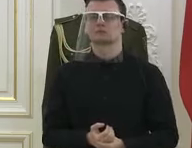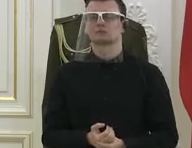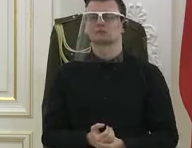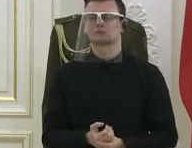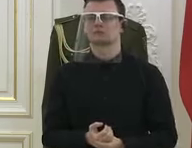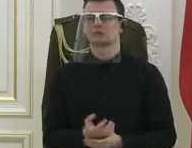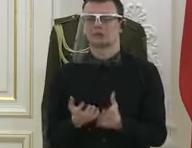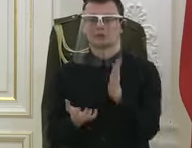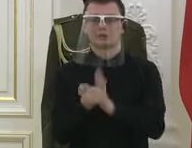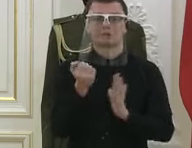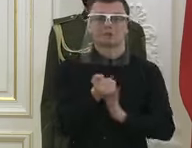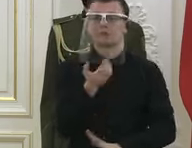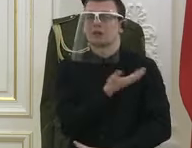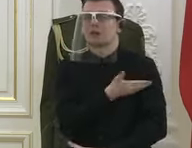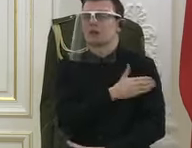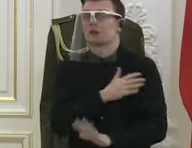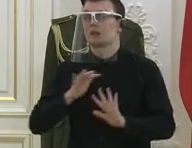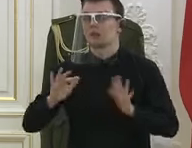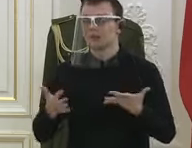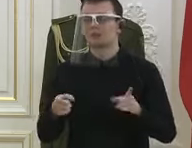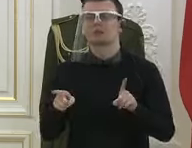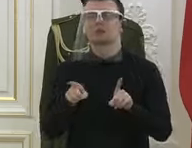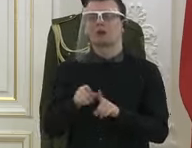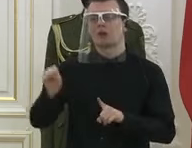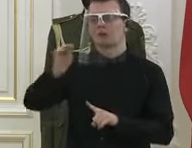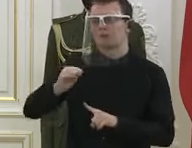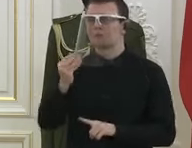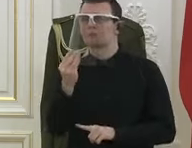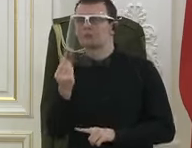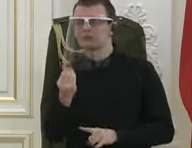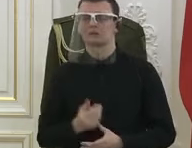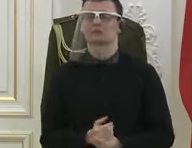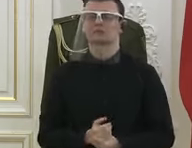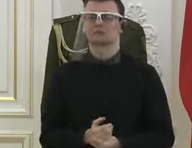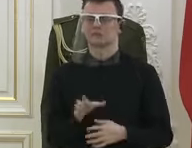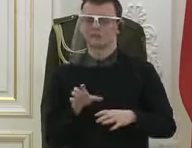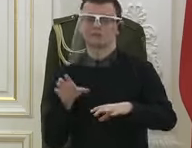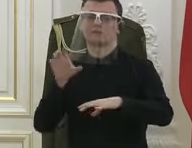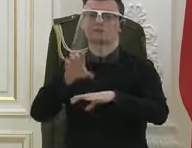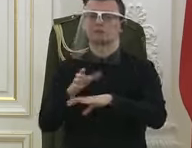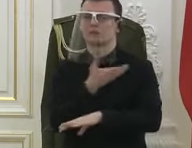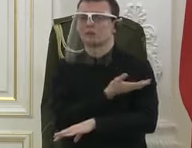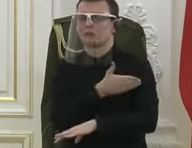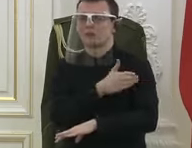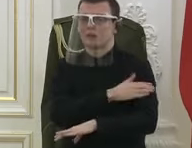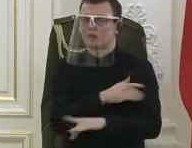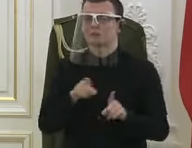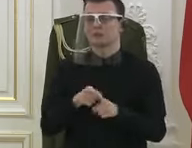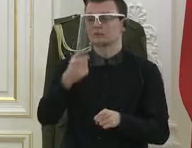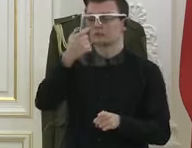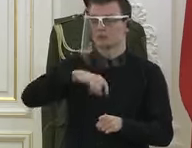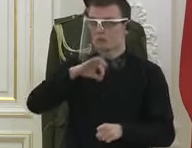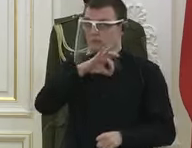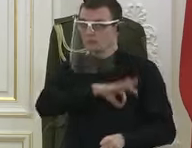wszystkie te także europejskie pieniądze, które my inwestujemy w Polsce, nie tyle inwestujemy je dla siebie, choć oczywiście również,